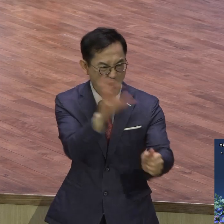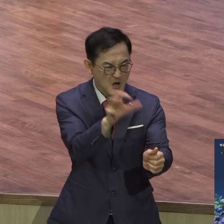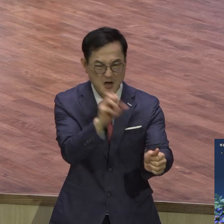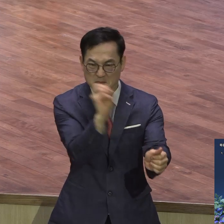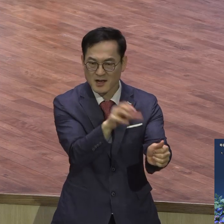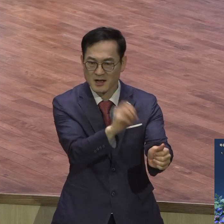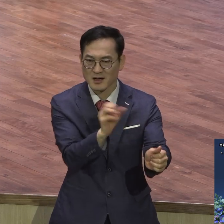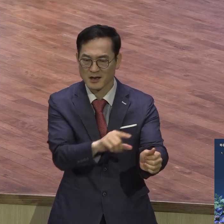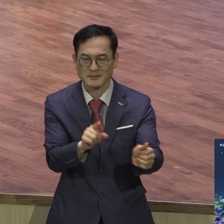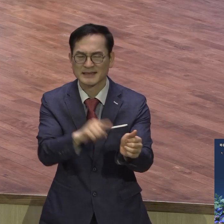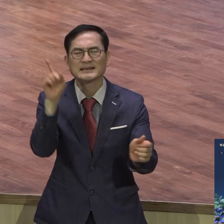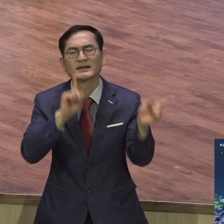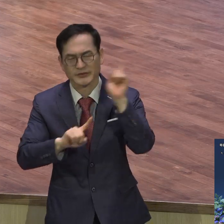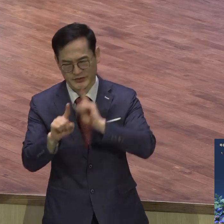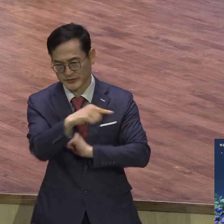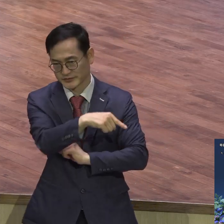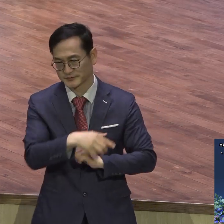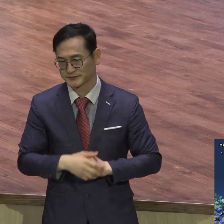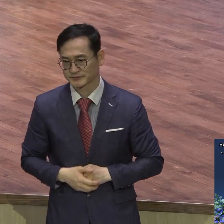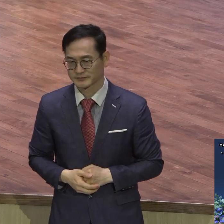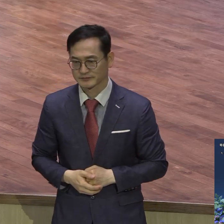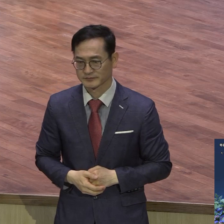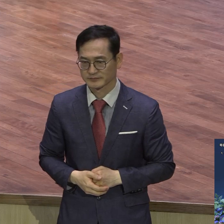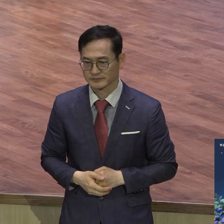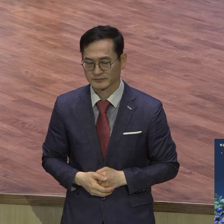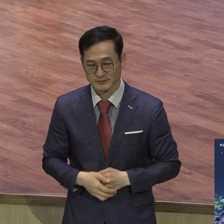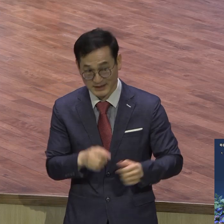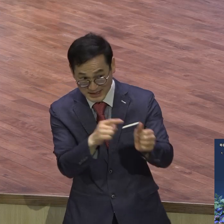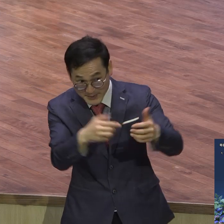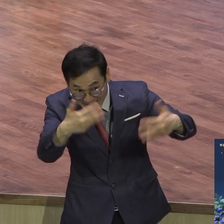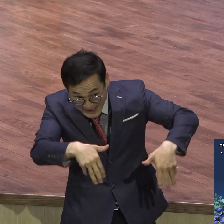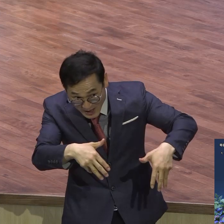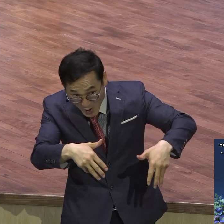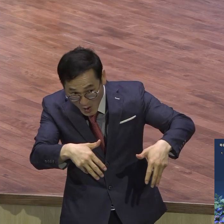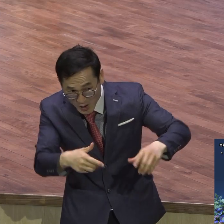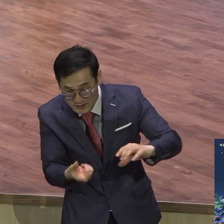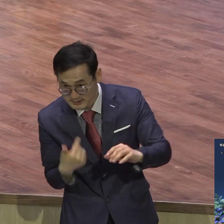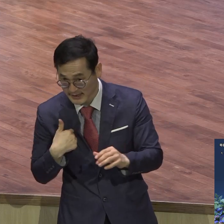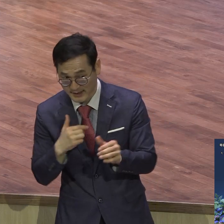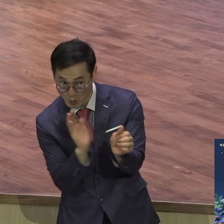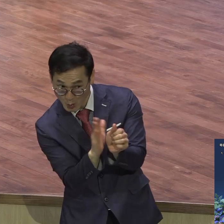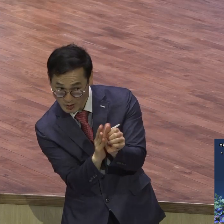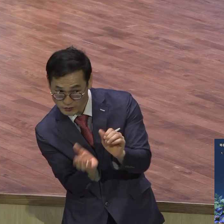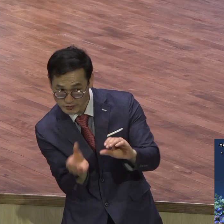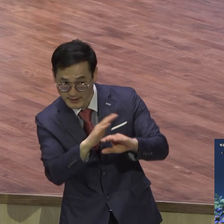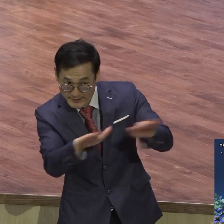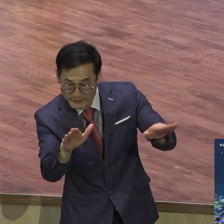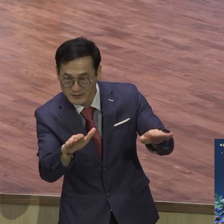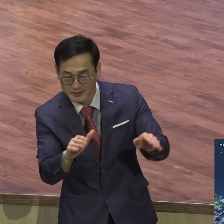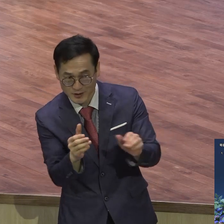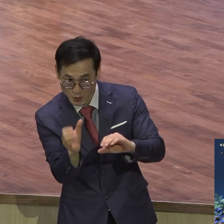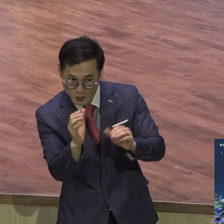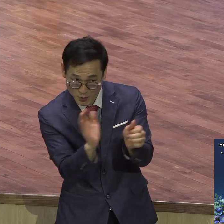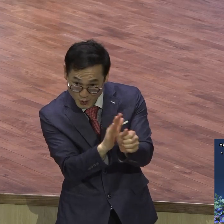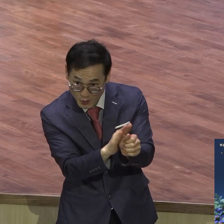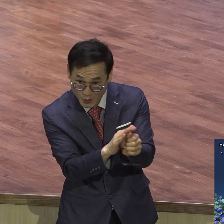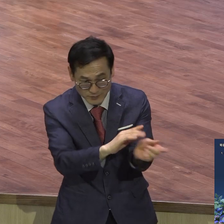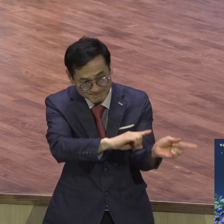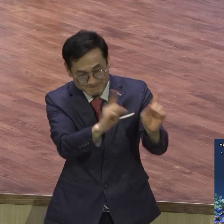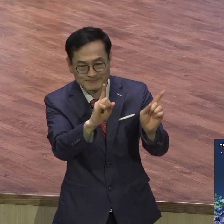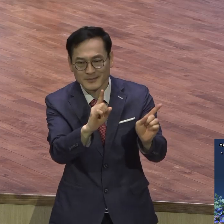기도를 통해서 상당의 허점을 보완시켜 나가는 이런 영등의 사람들이 돼요 마태복음